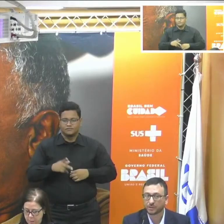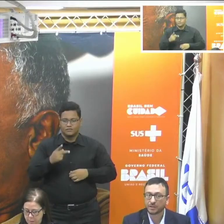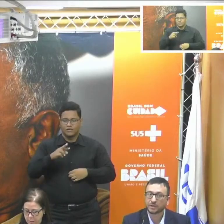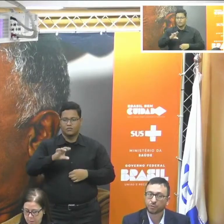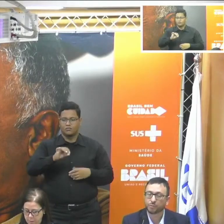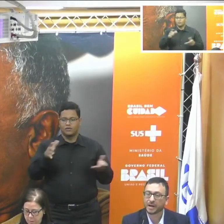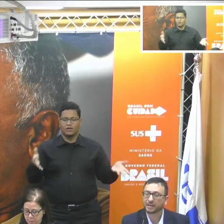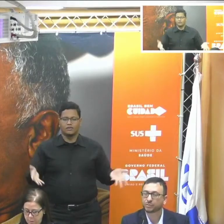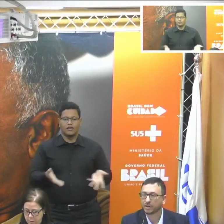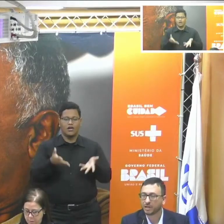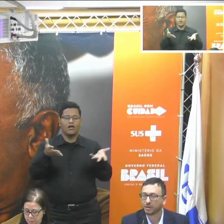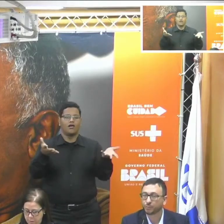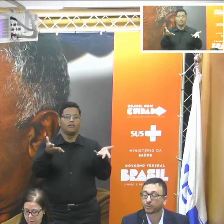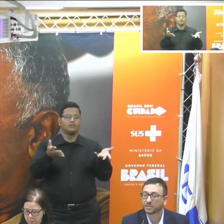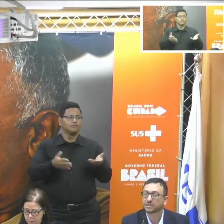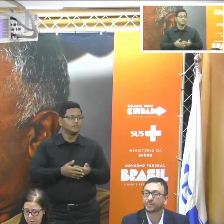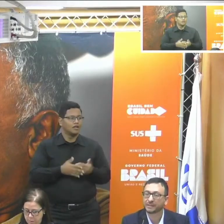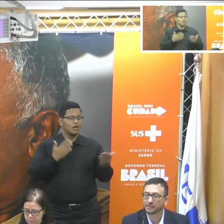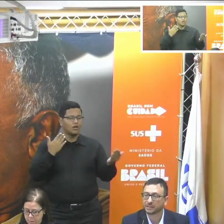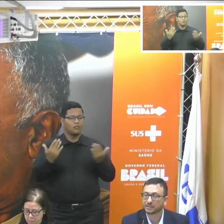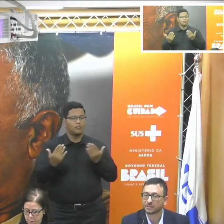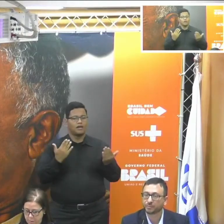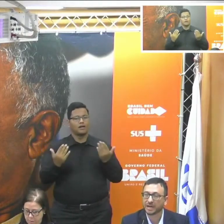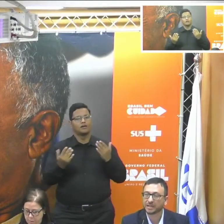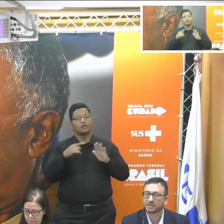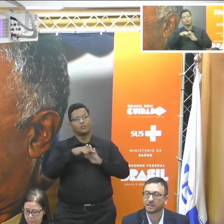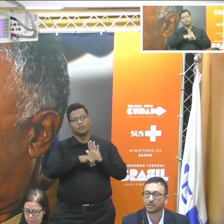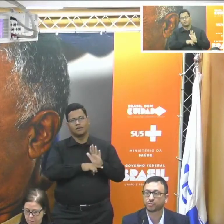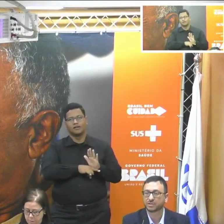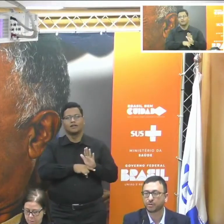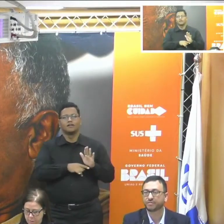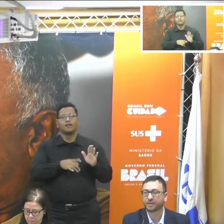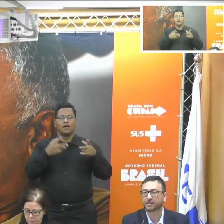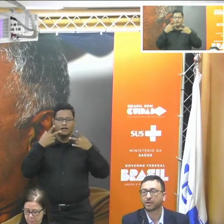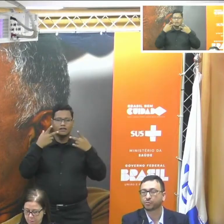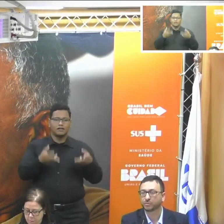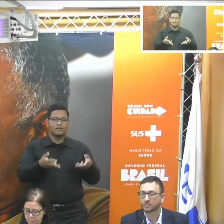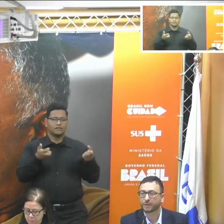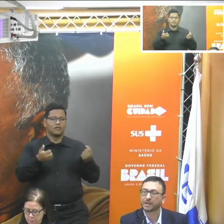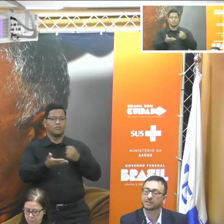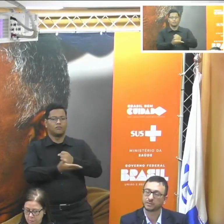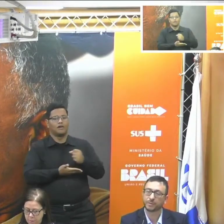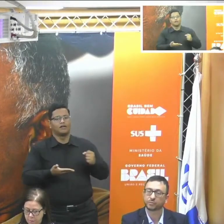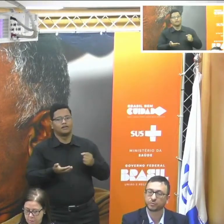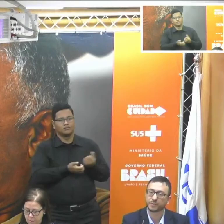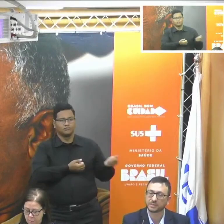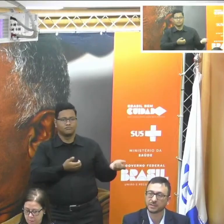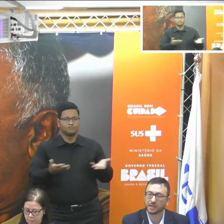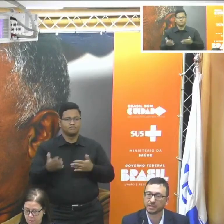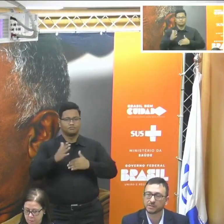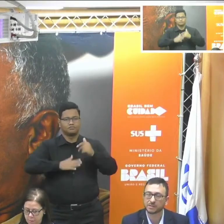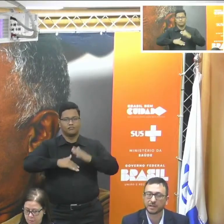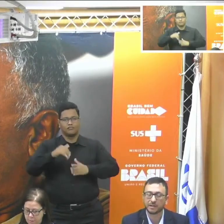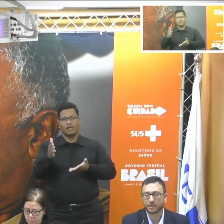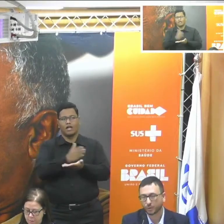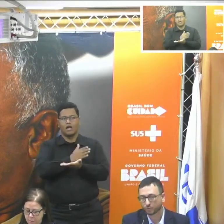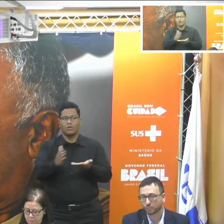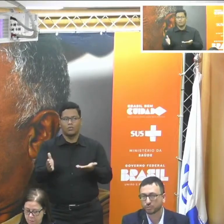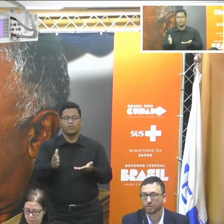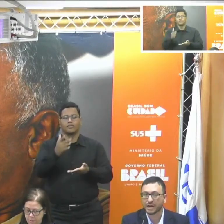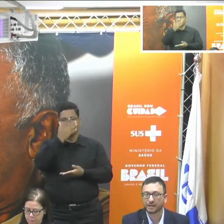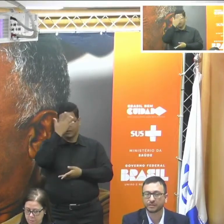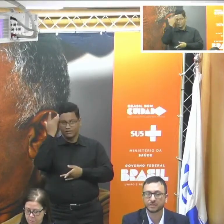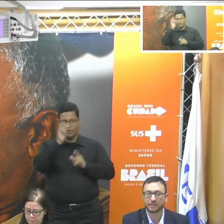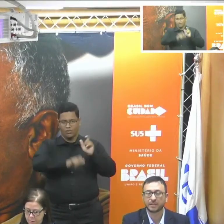alta comparado com a o processo de trabalho dentro da atenção básica que consegue ofertar algumas práticas para alguns pacientes né para